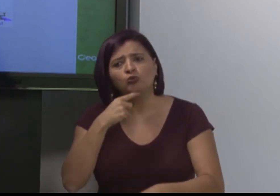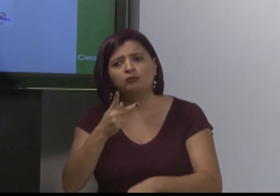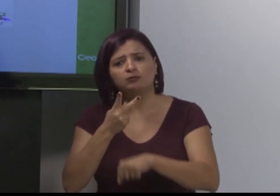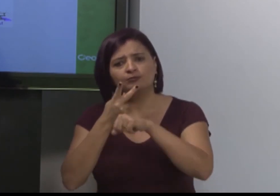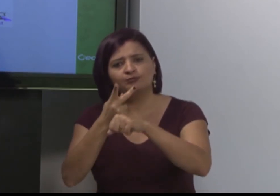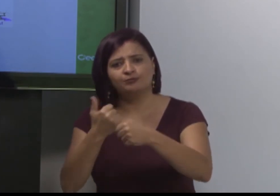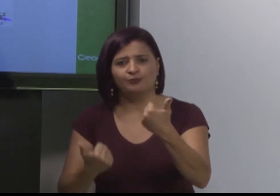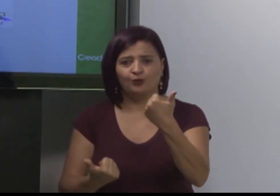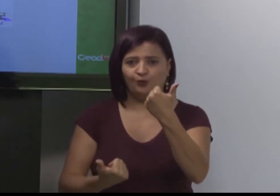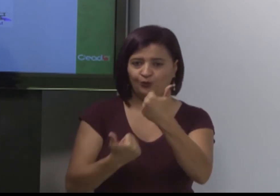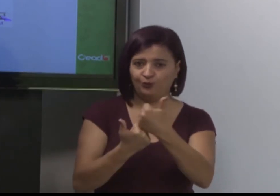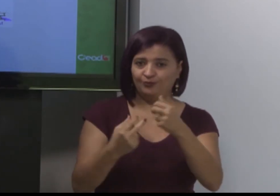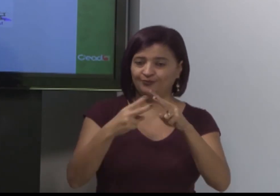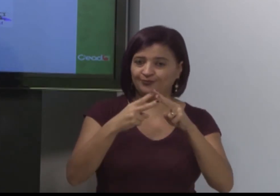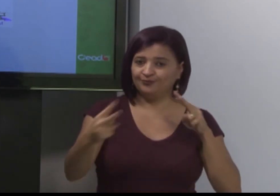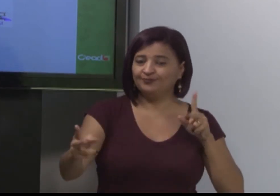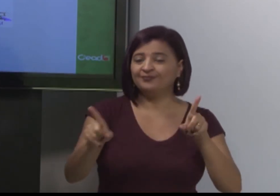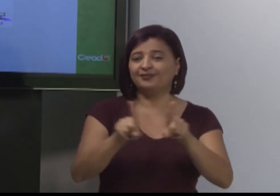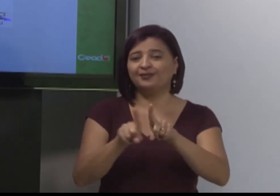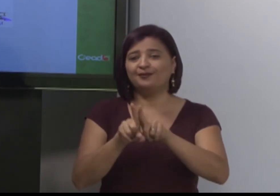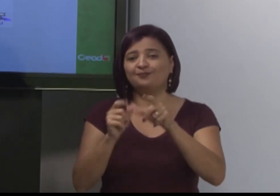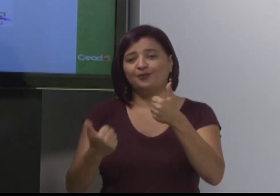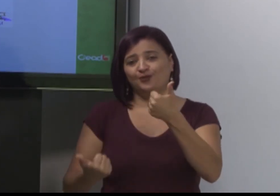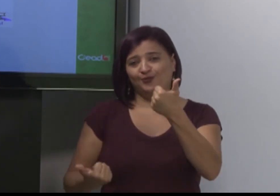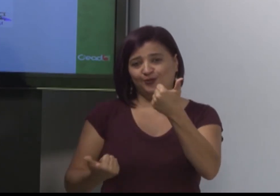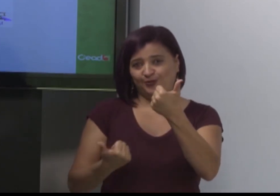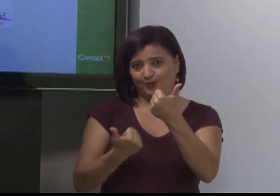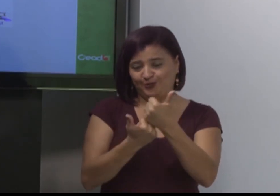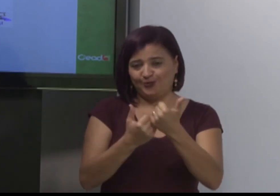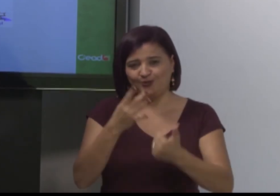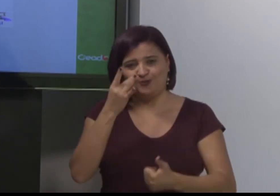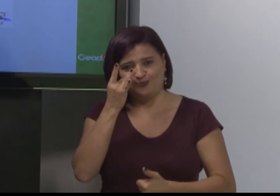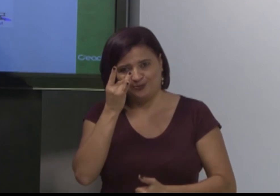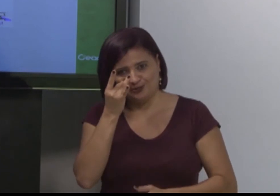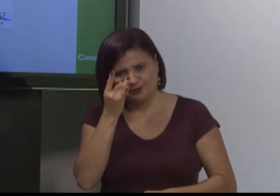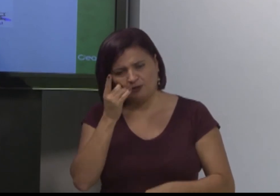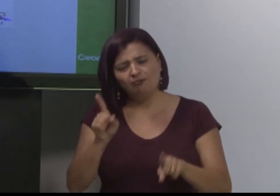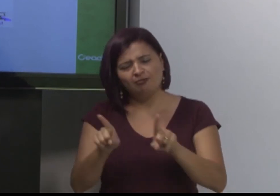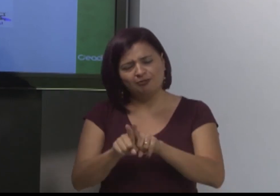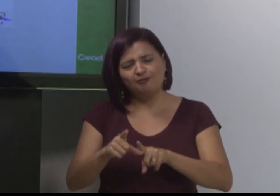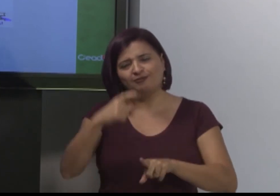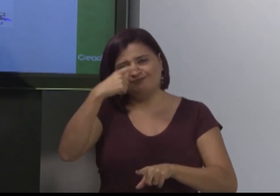o tutor presencial e à distância. E podem me procurar também.